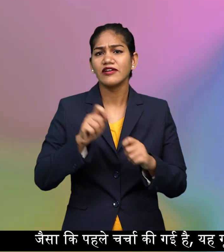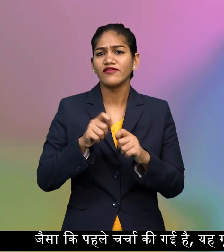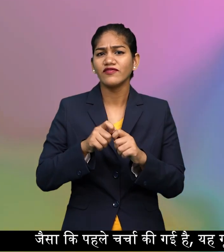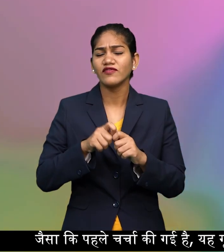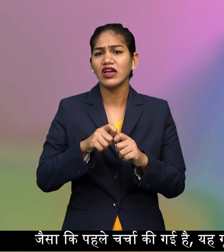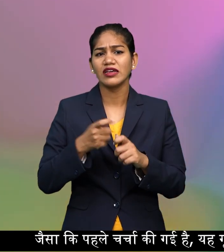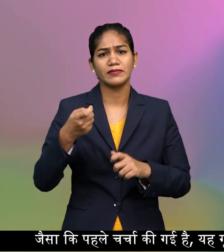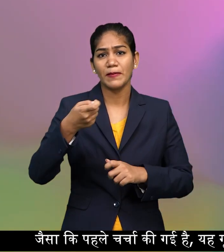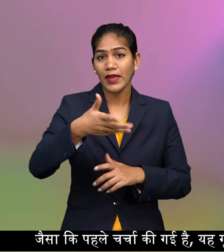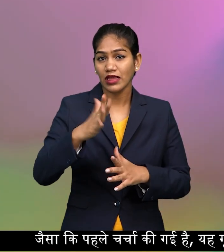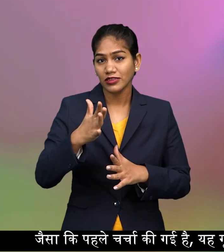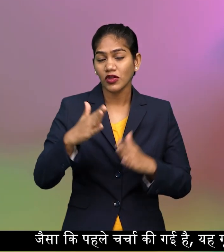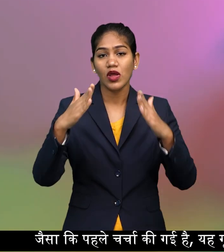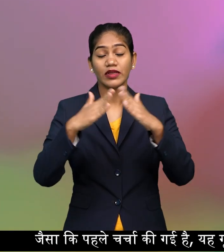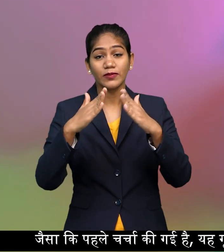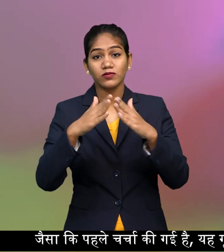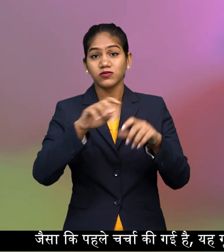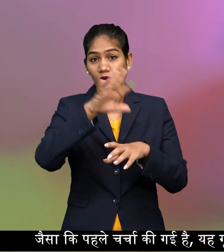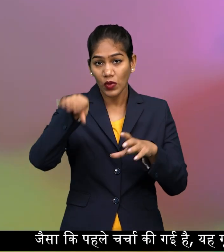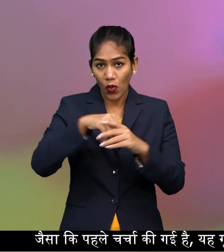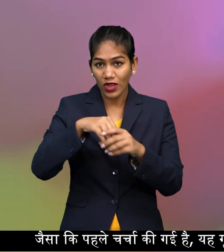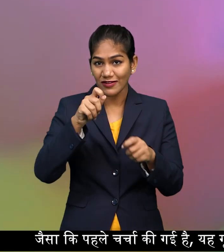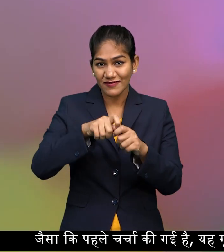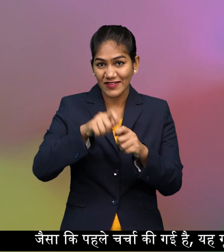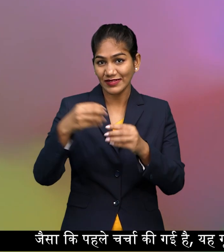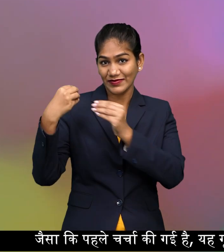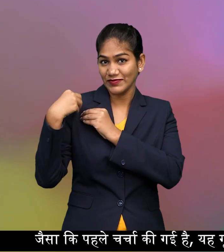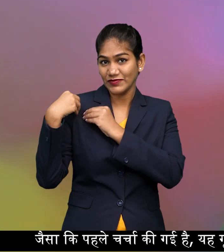अवैतनिक कार्य को कवर नहीं करता है।